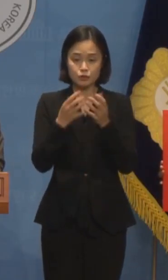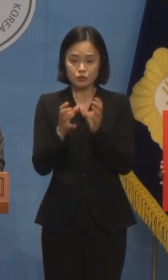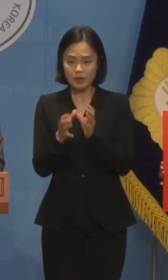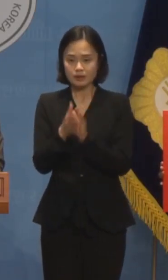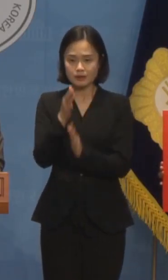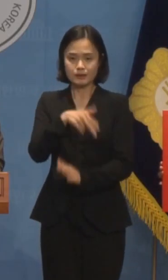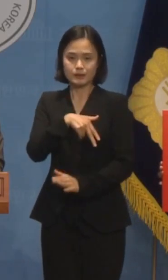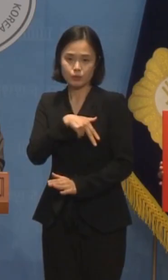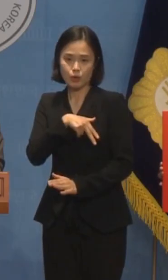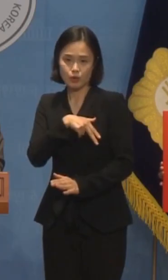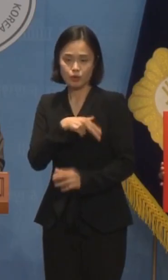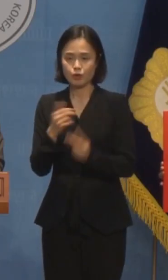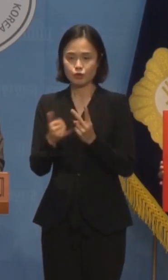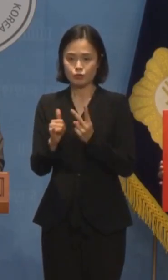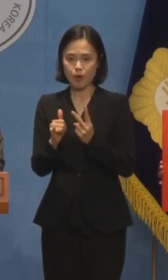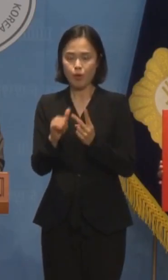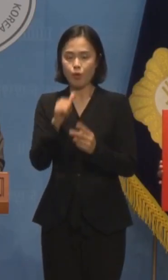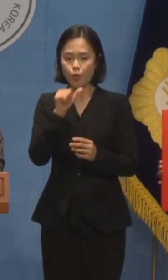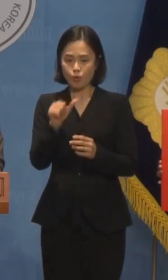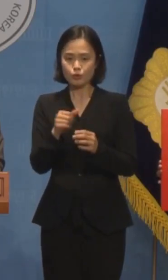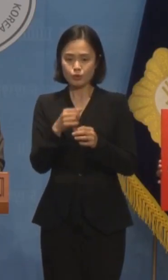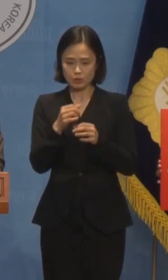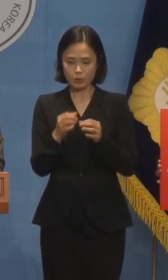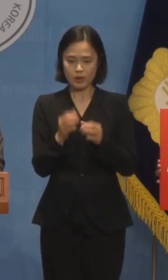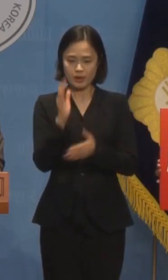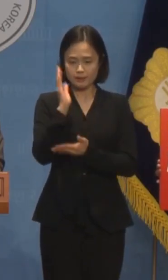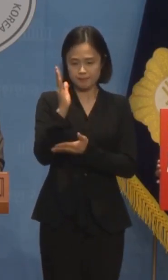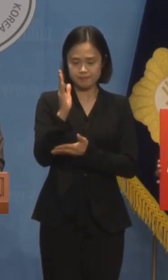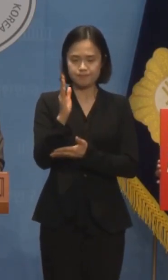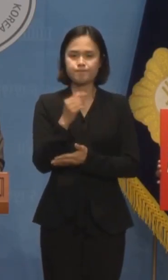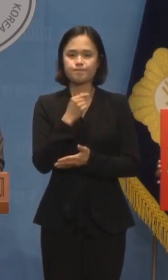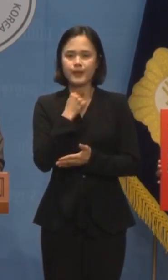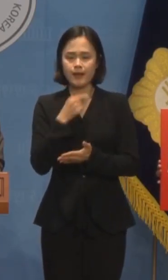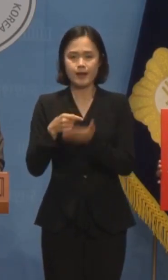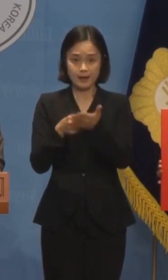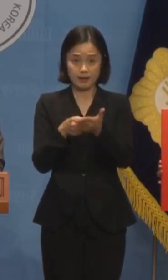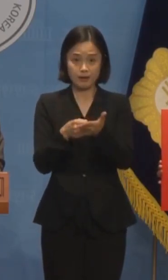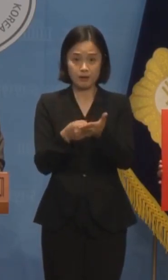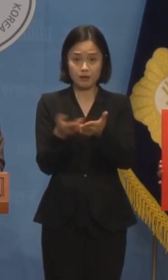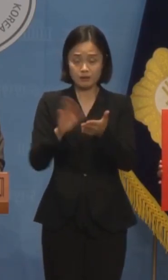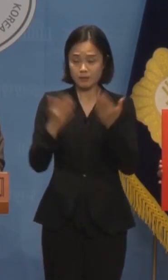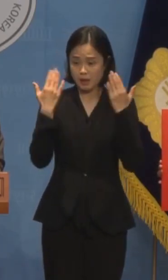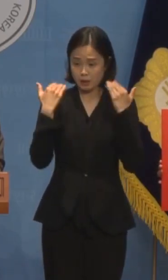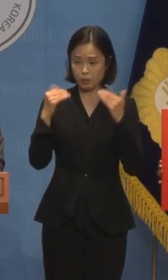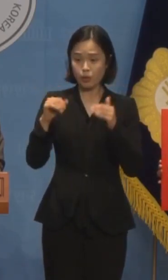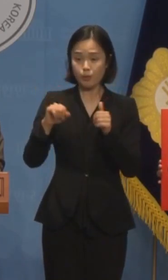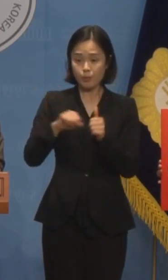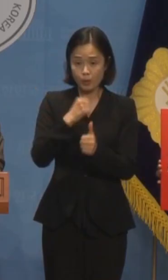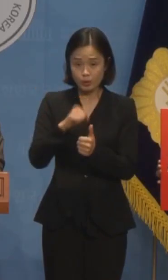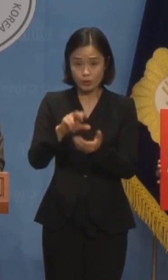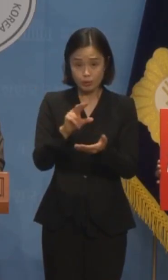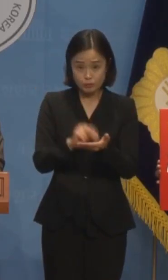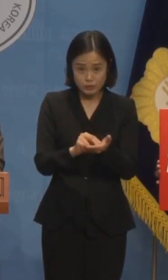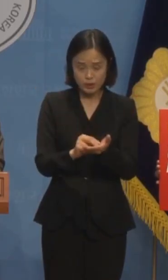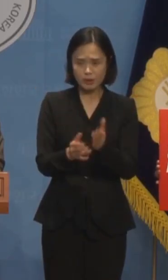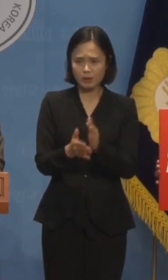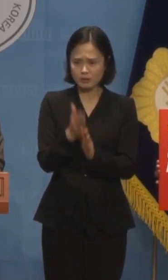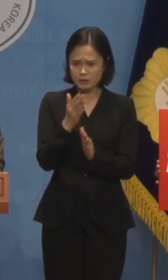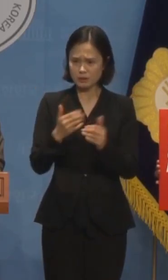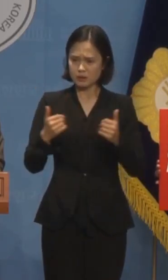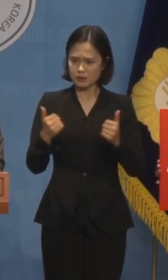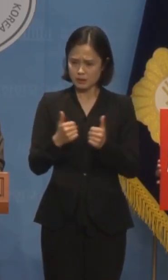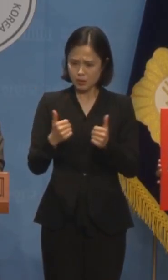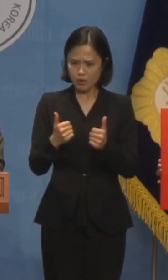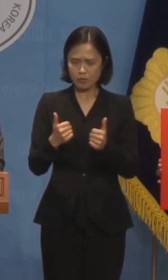자유 발언을 신청했으나 학교폭력은 중요한 성남시정 관심사안이 아니며 교육자치를